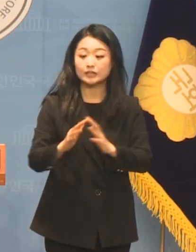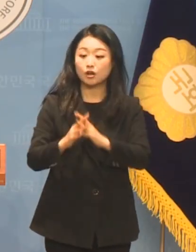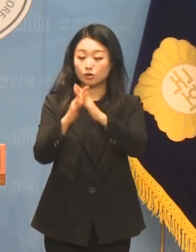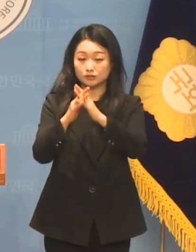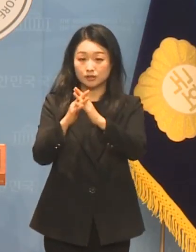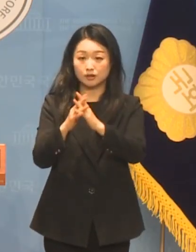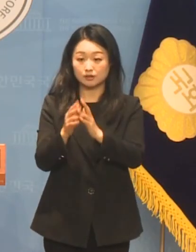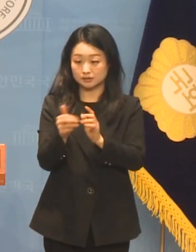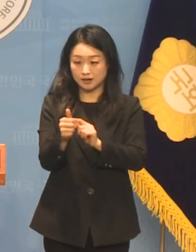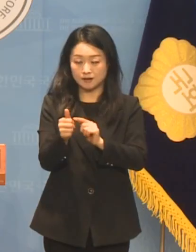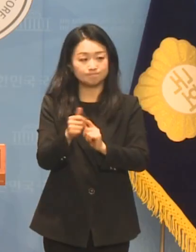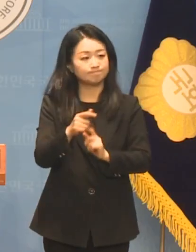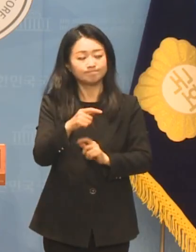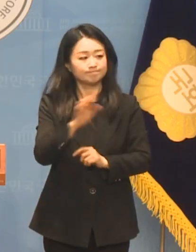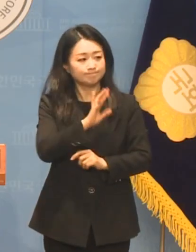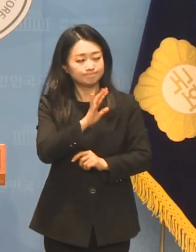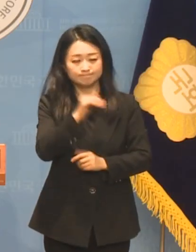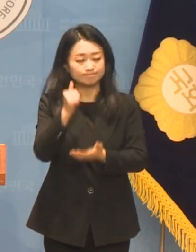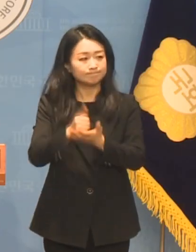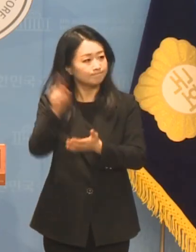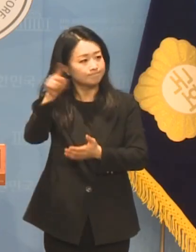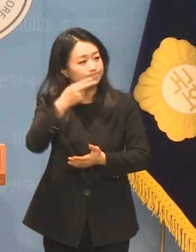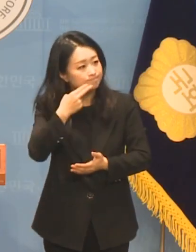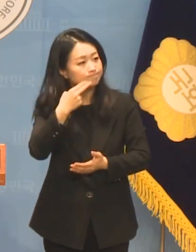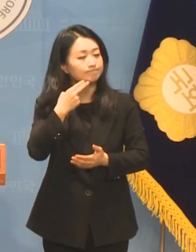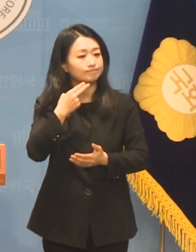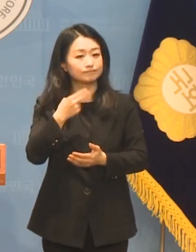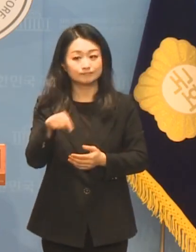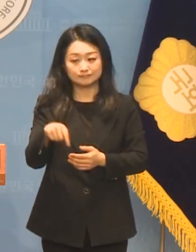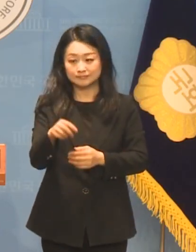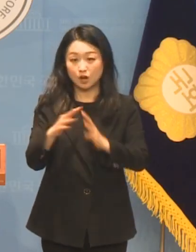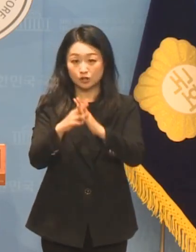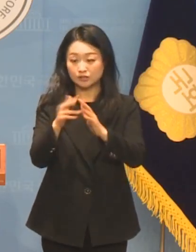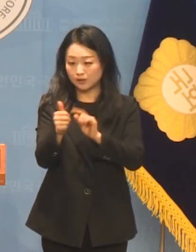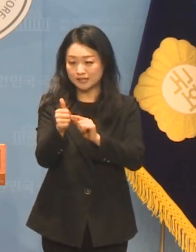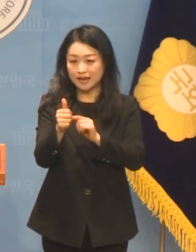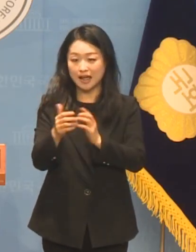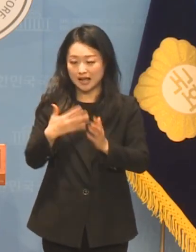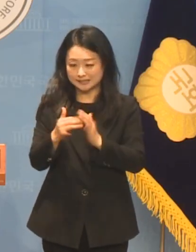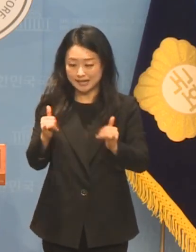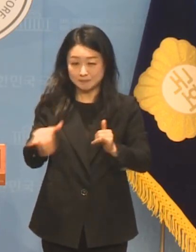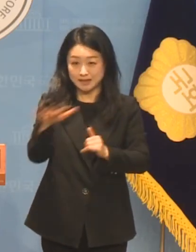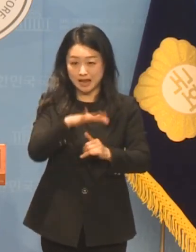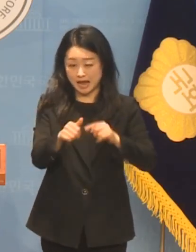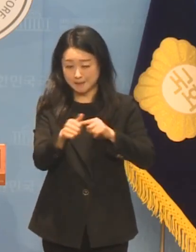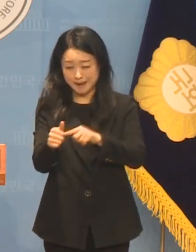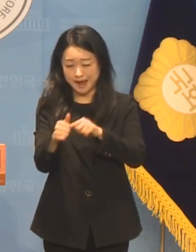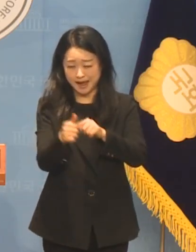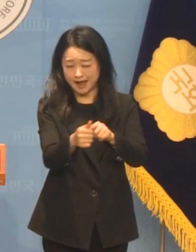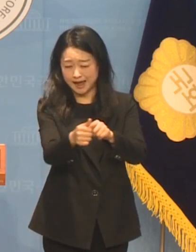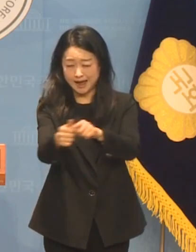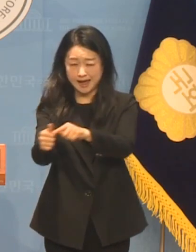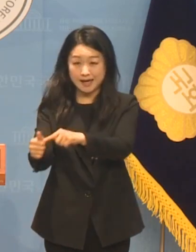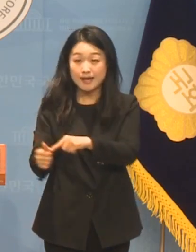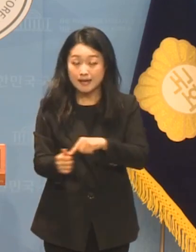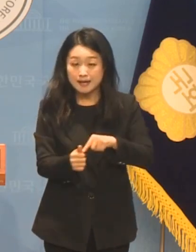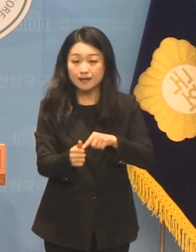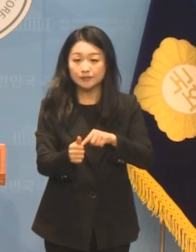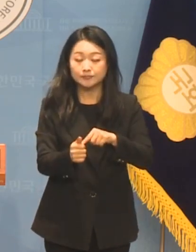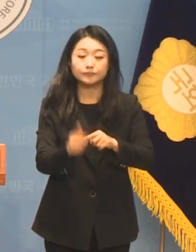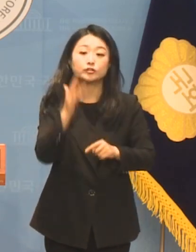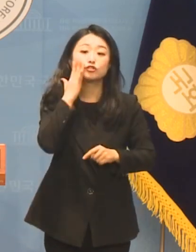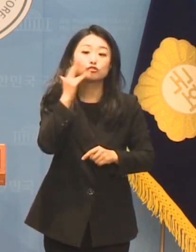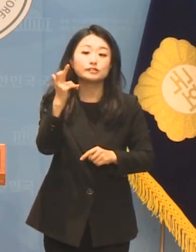건설업자가 협조하지 않자 검찰은 건설업자의 지인들을 압박하였습니다. 검찰은